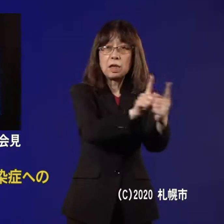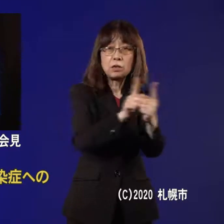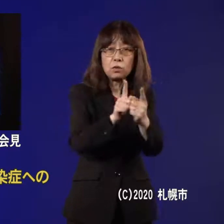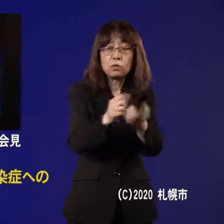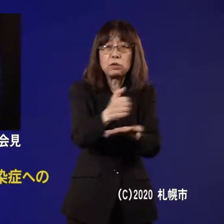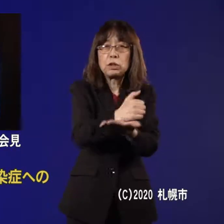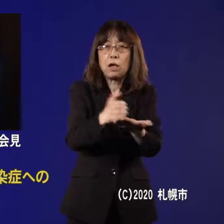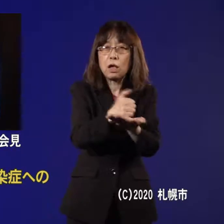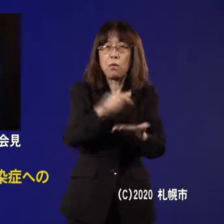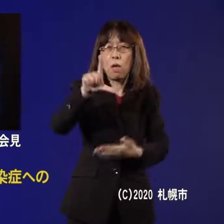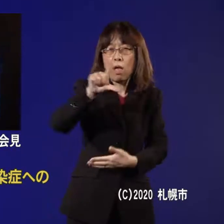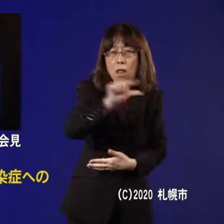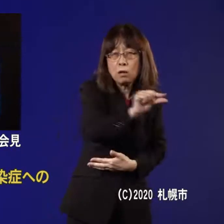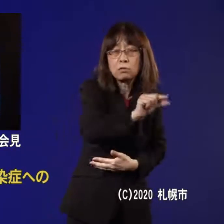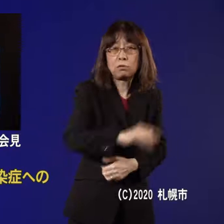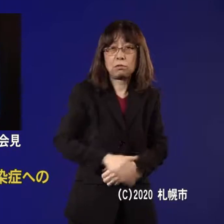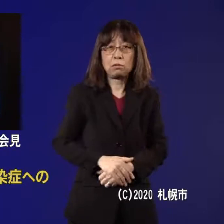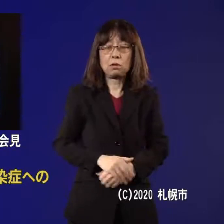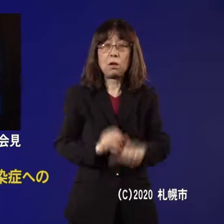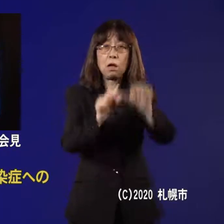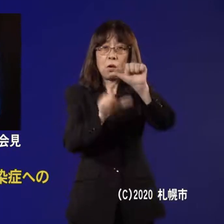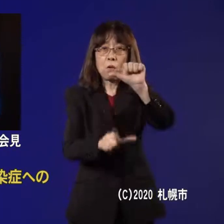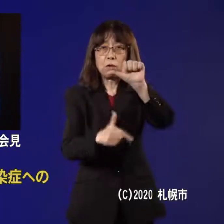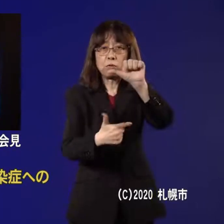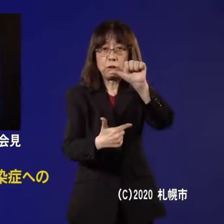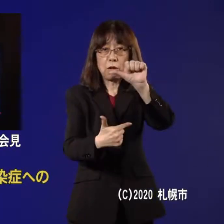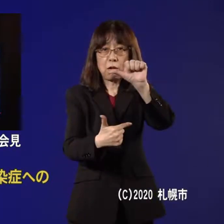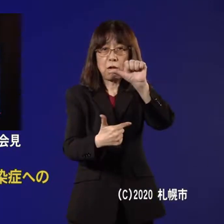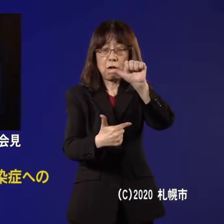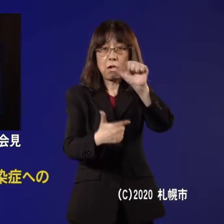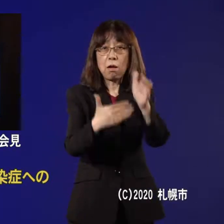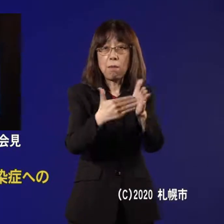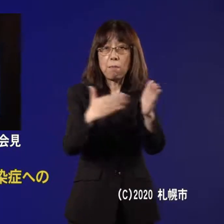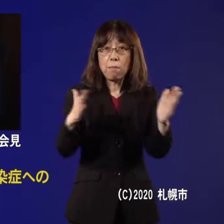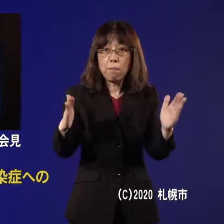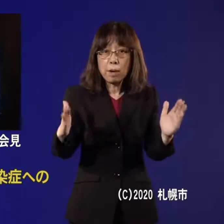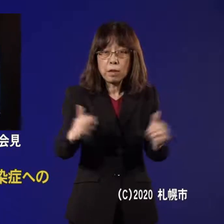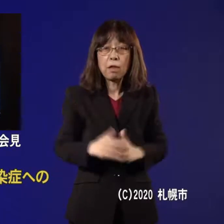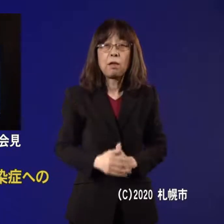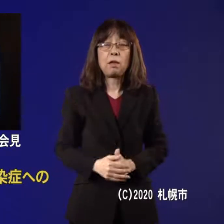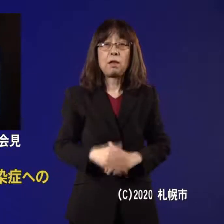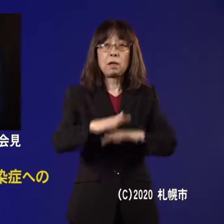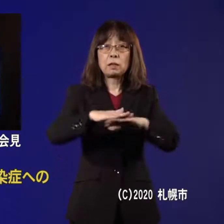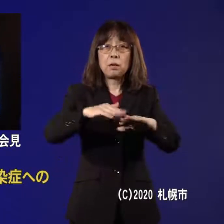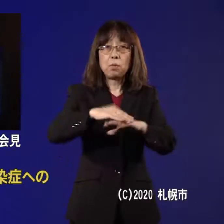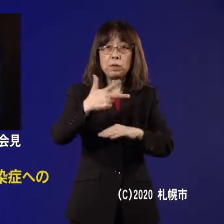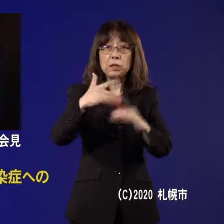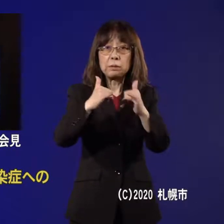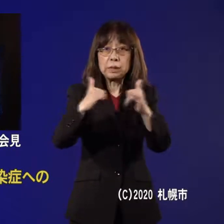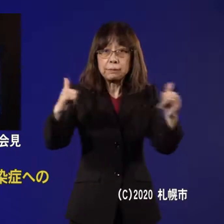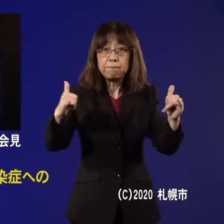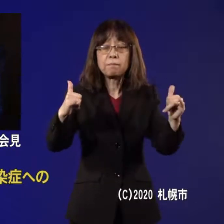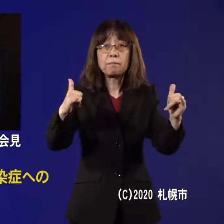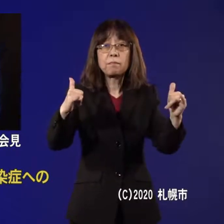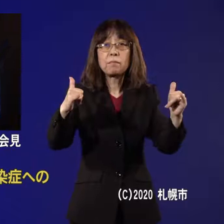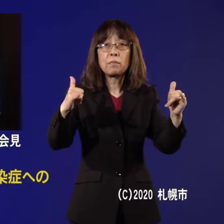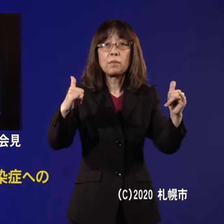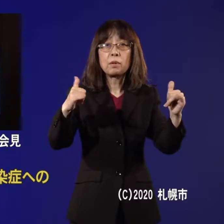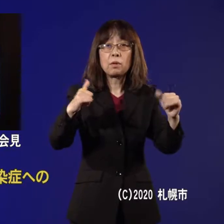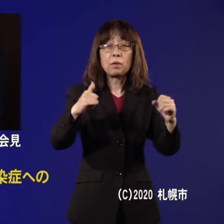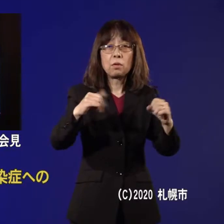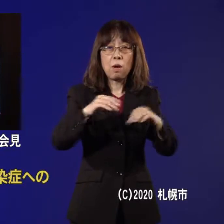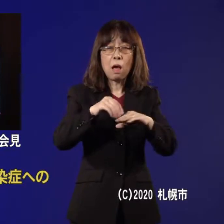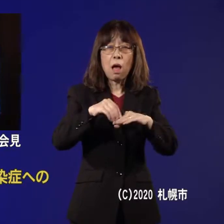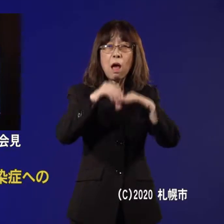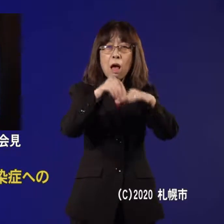ということで、5月の6日までの間、札幌市民の皆様には感染リスクを高める